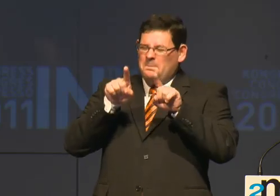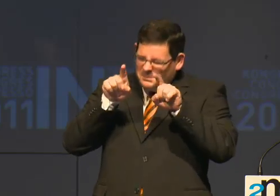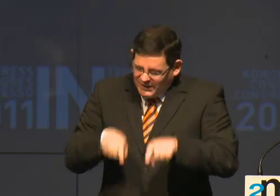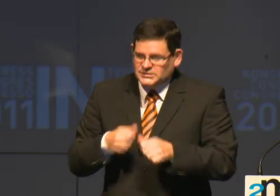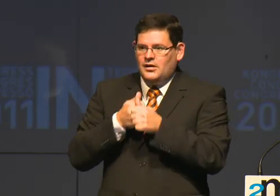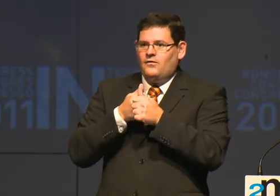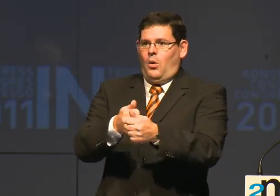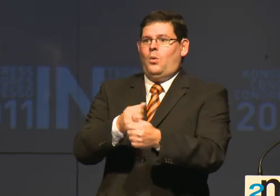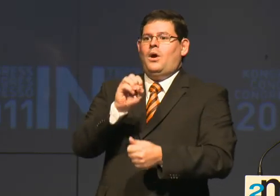très importants